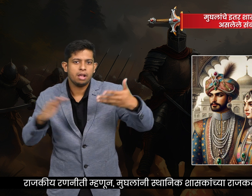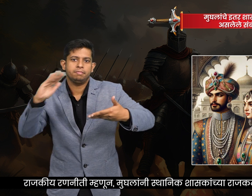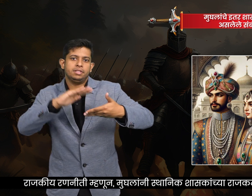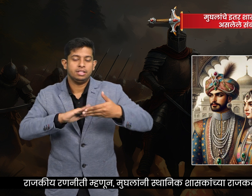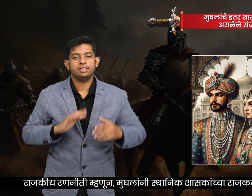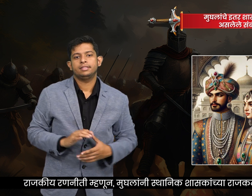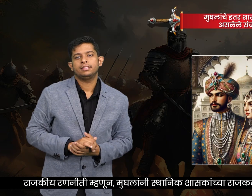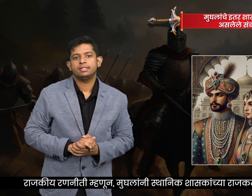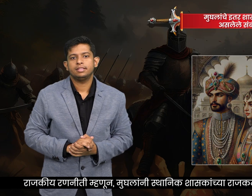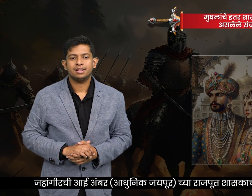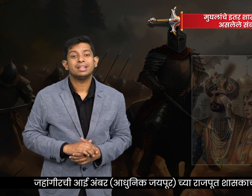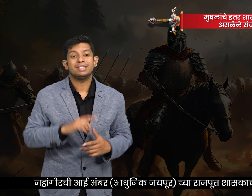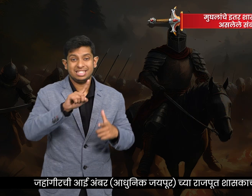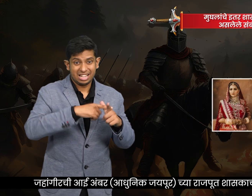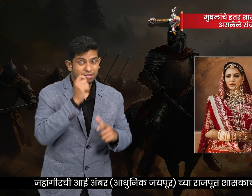केले.